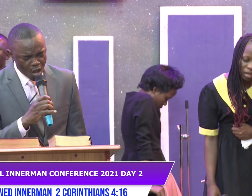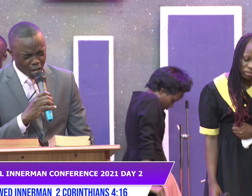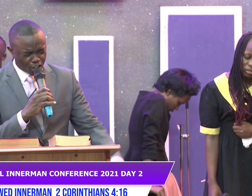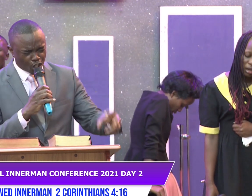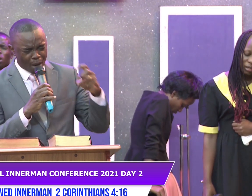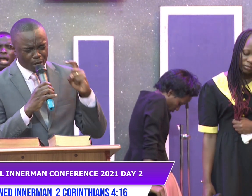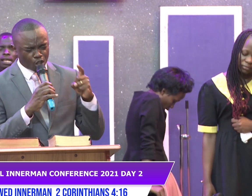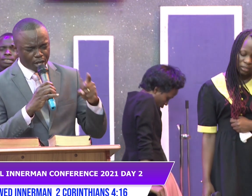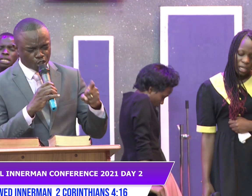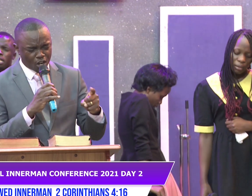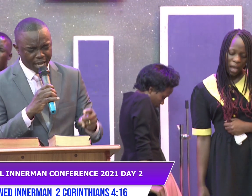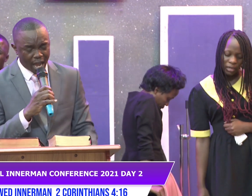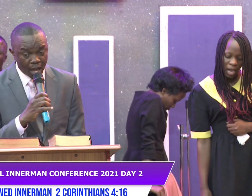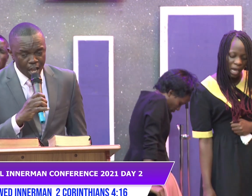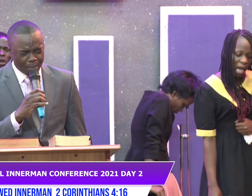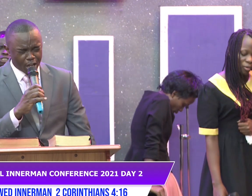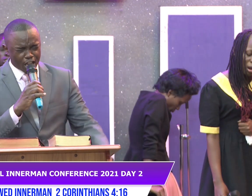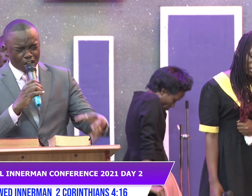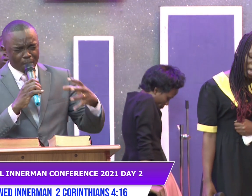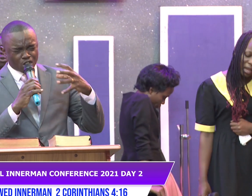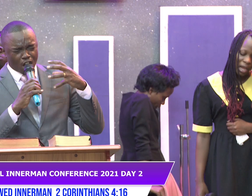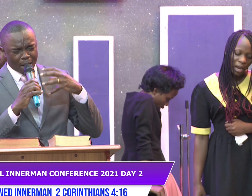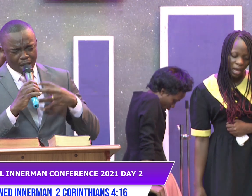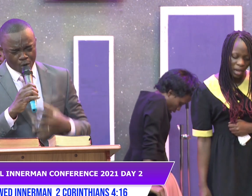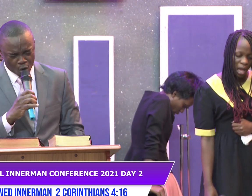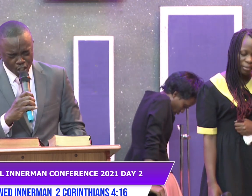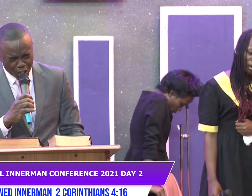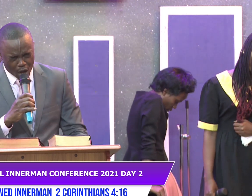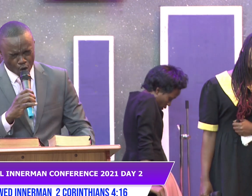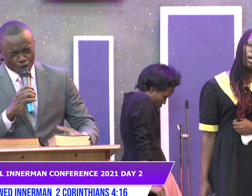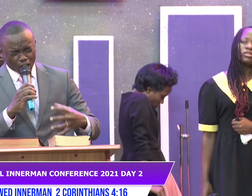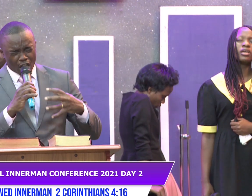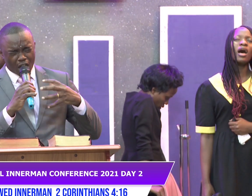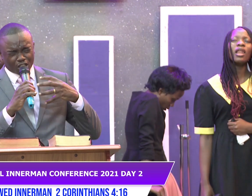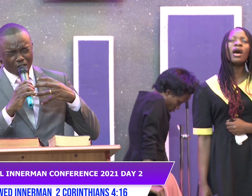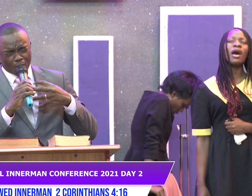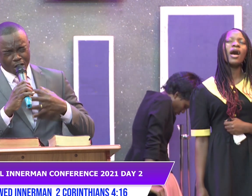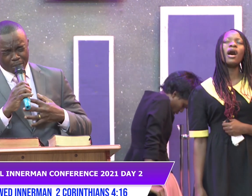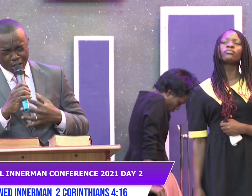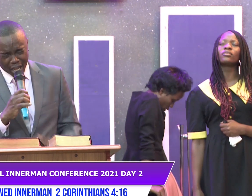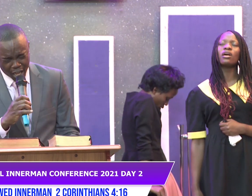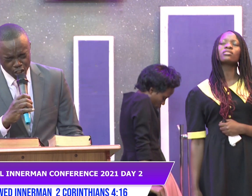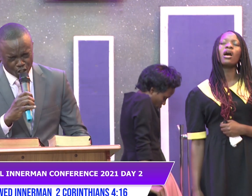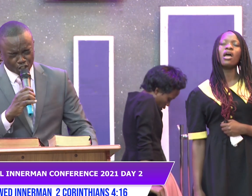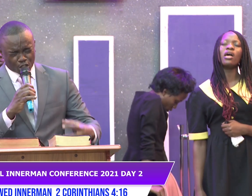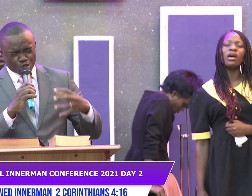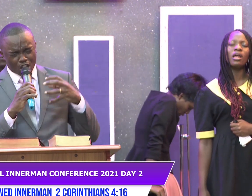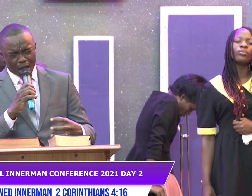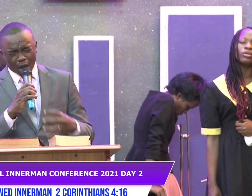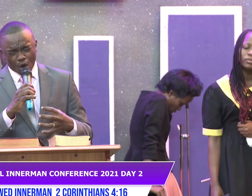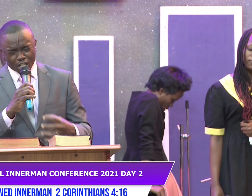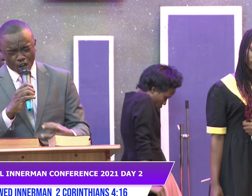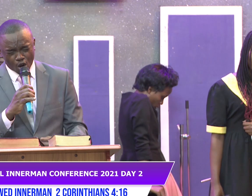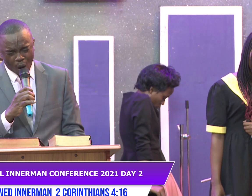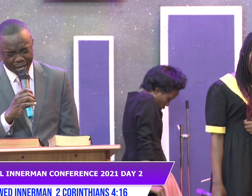Kristo n'ekigambo kyo bwe kyogera emigga egy'amazzi amalamu ginaakulukutanga nga giva munda mu ye. Kino kye